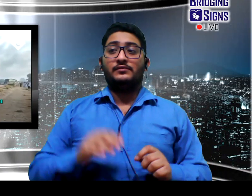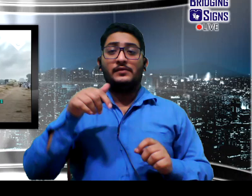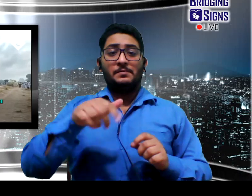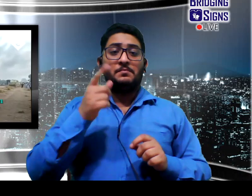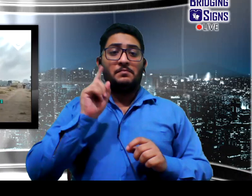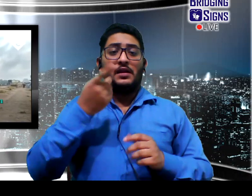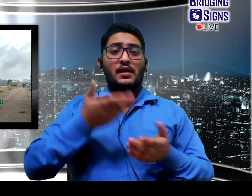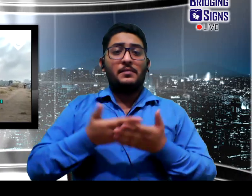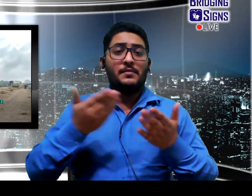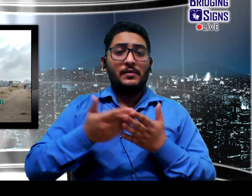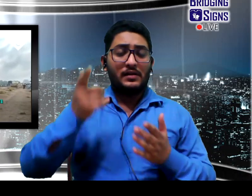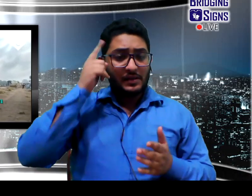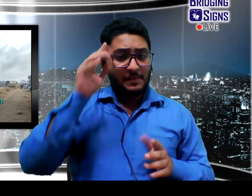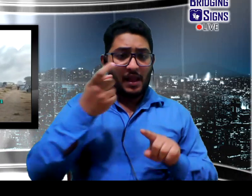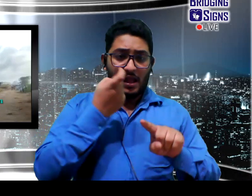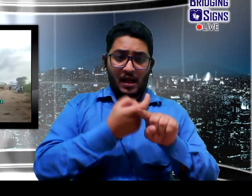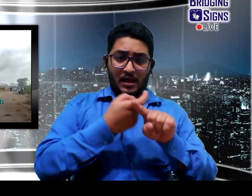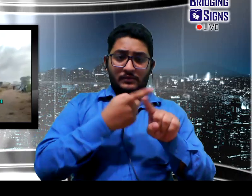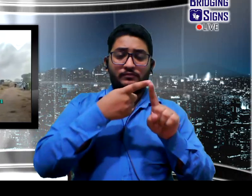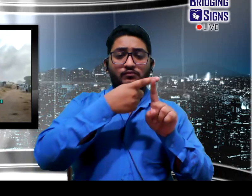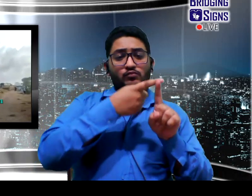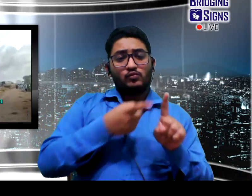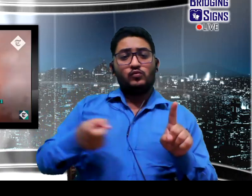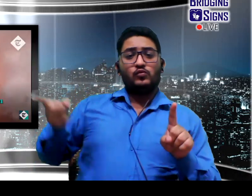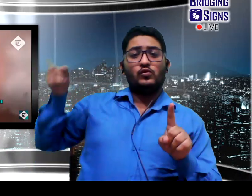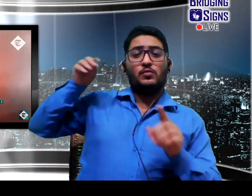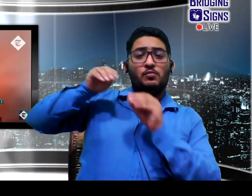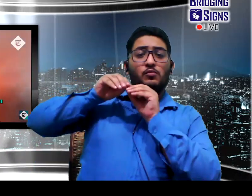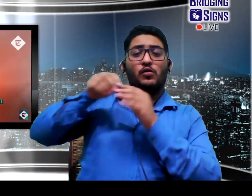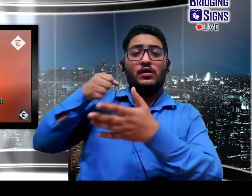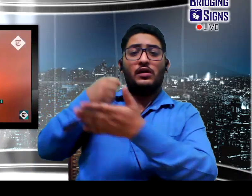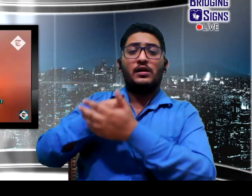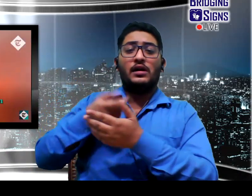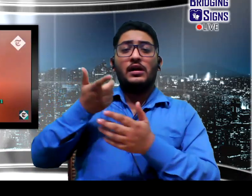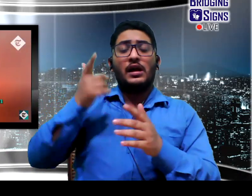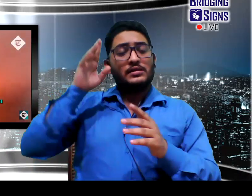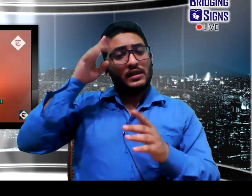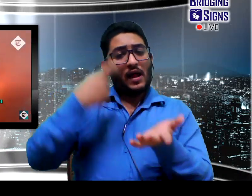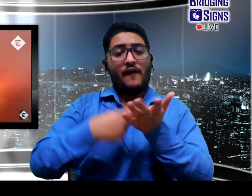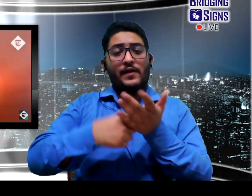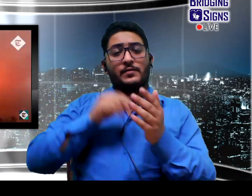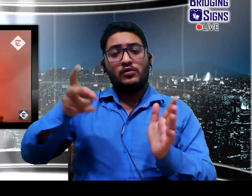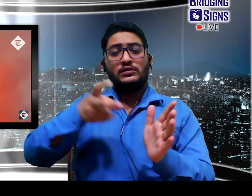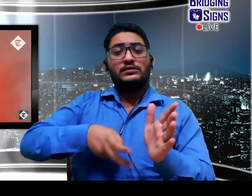केड़ी वजह तो लगी यार 4 सुबह बती सेकंड बस